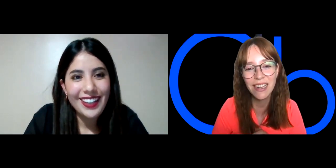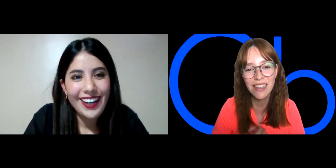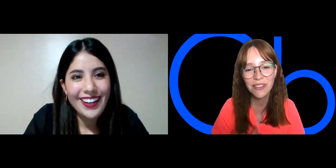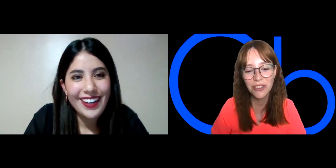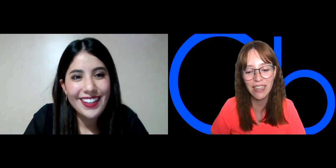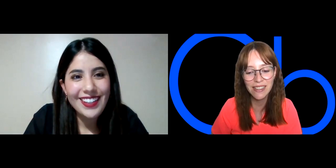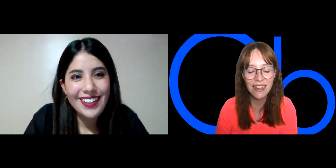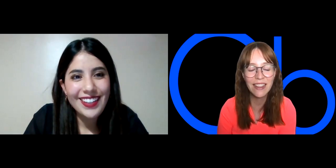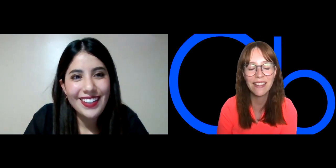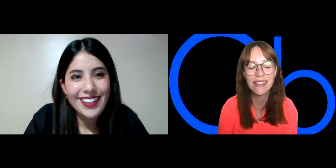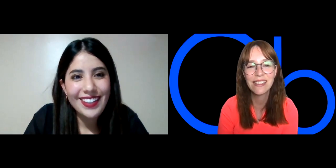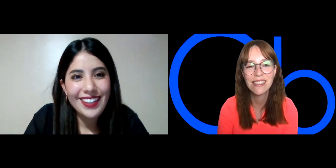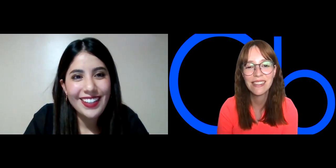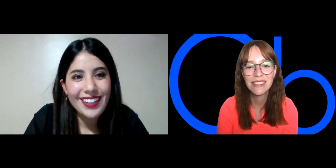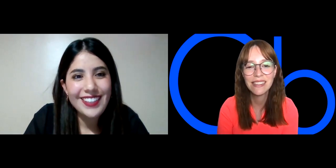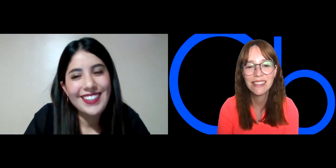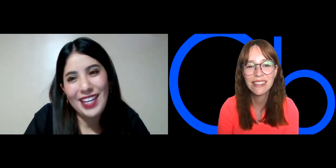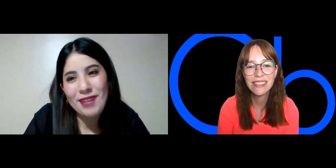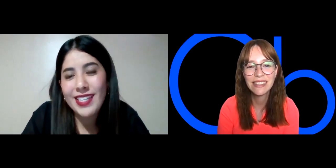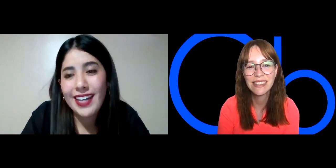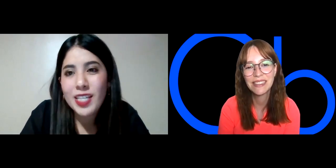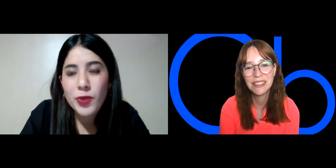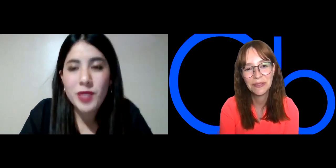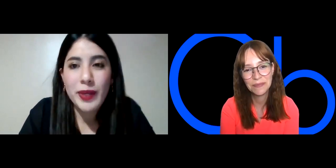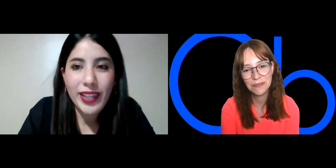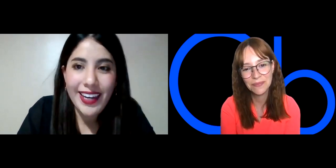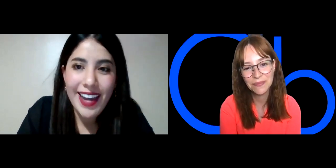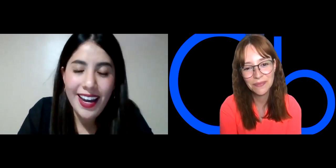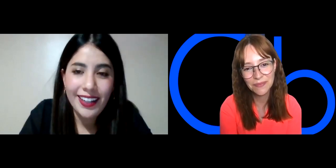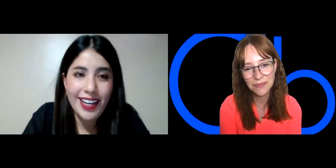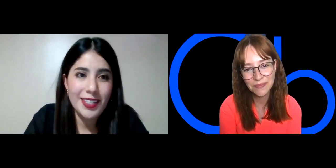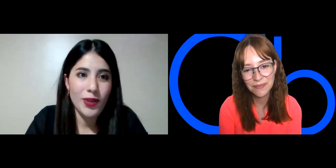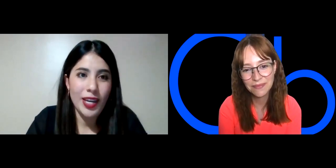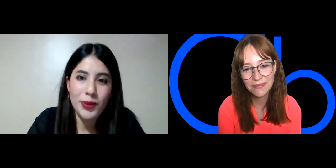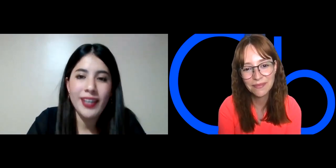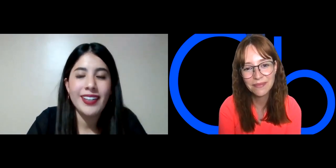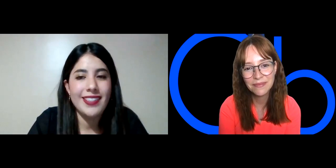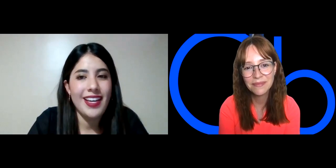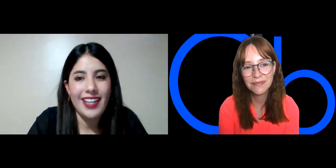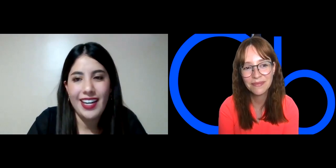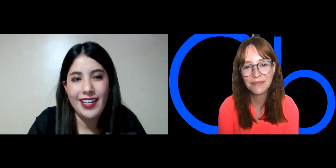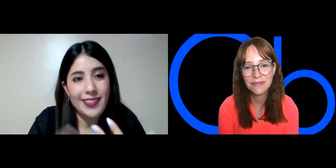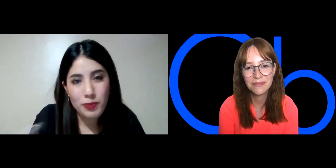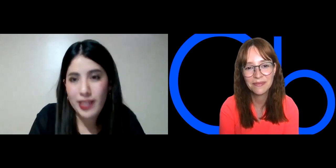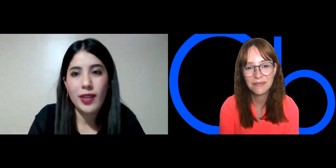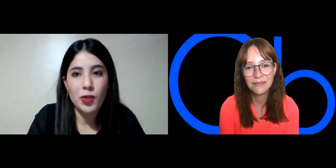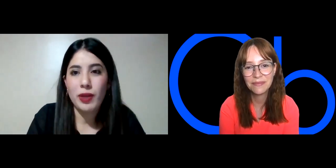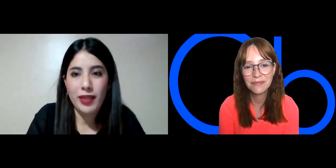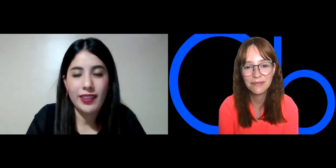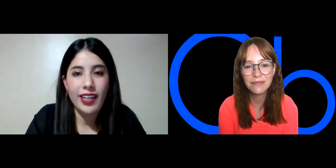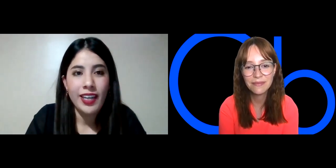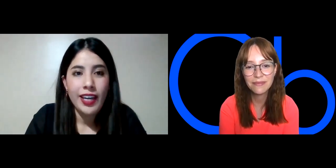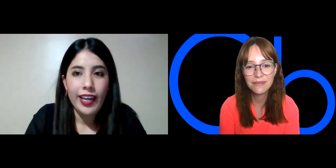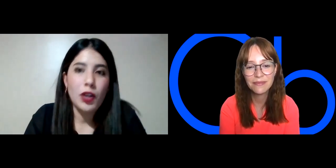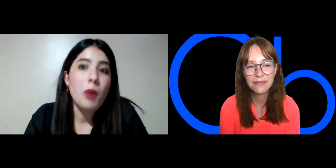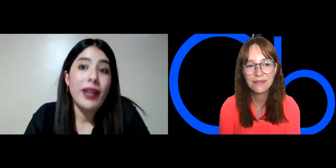Muchas gracias, doctora Alice Hernández. Sí, muchas gracias. Pues yo espero que haya sido de ayuda. Gracias a este espacio que nos